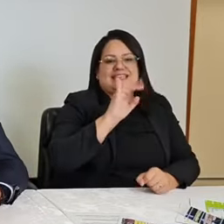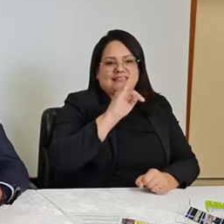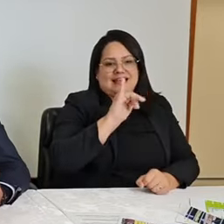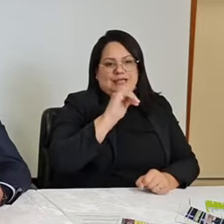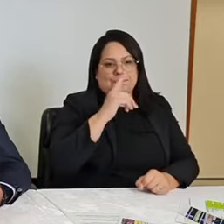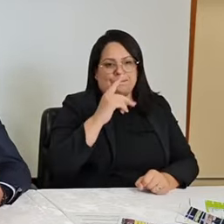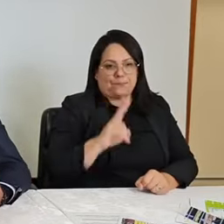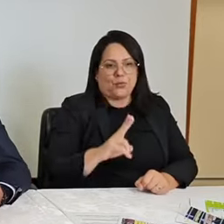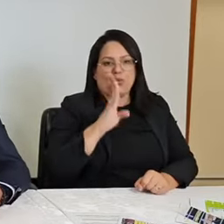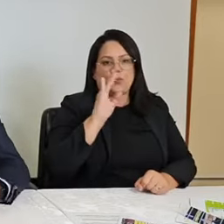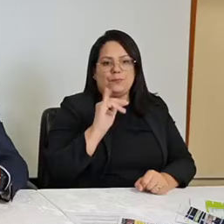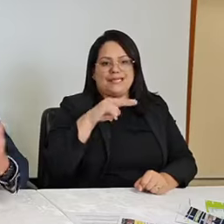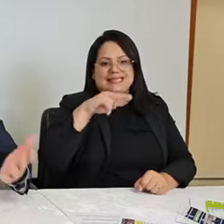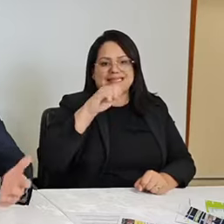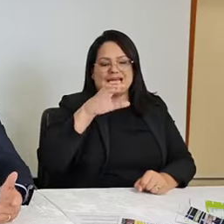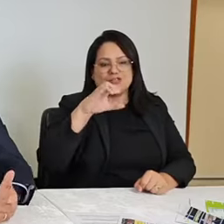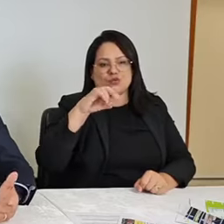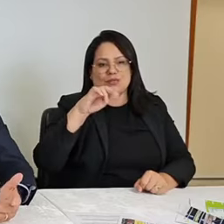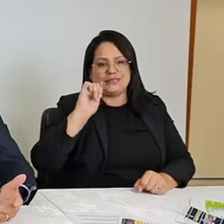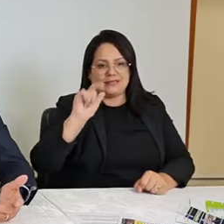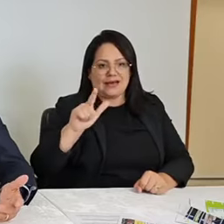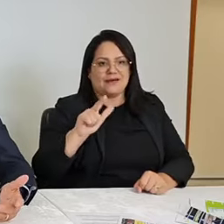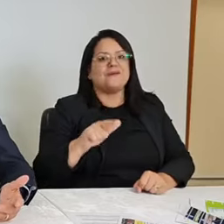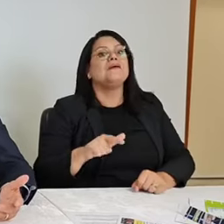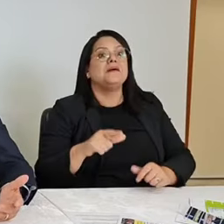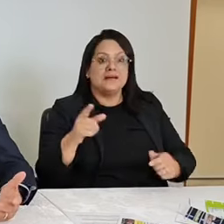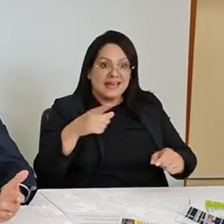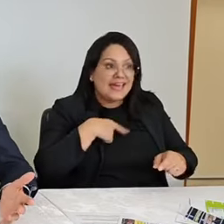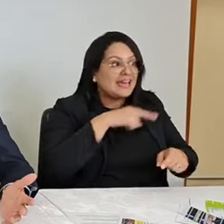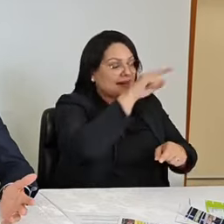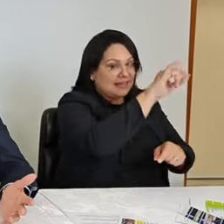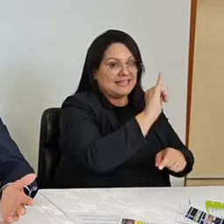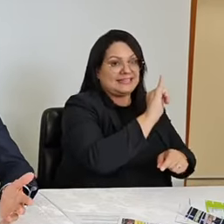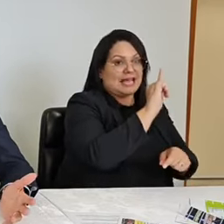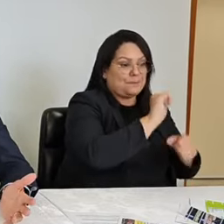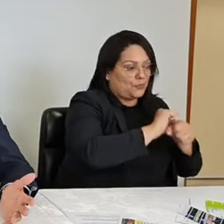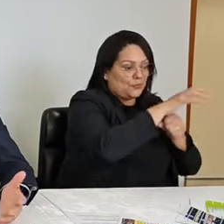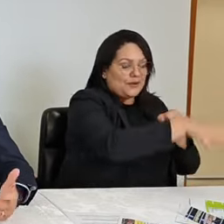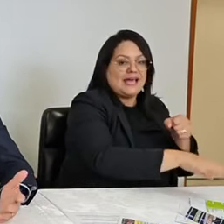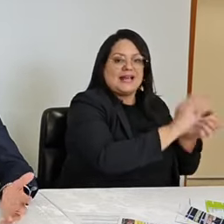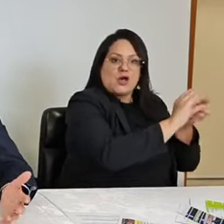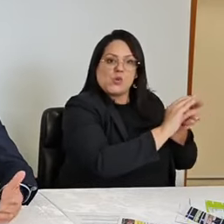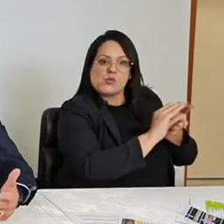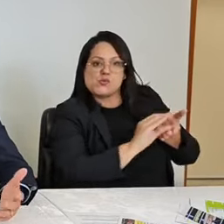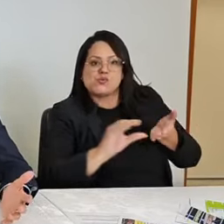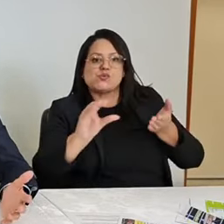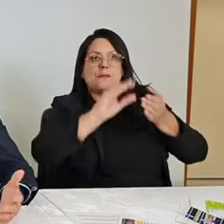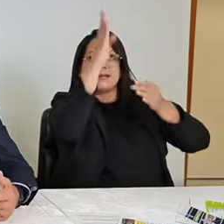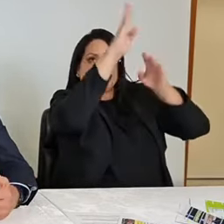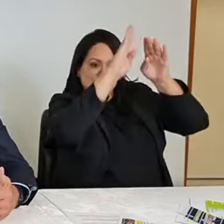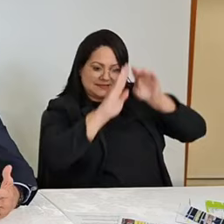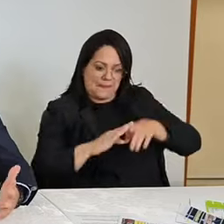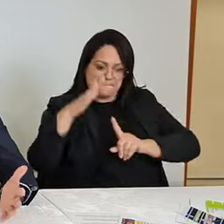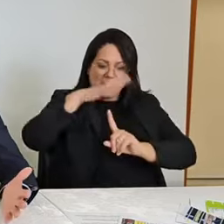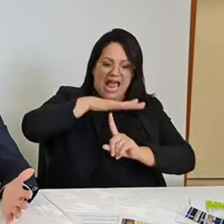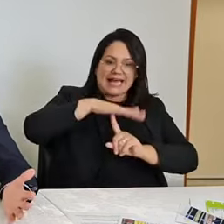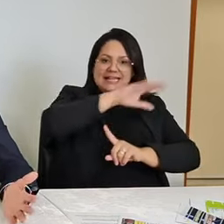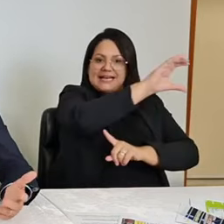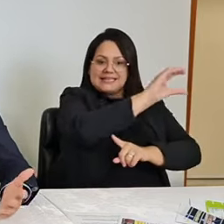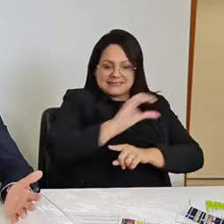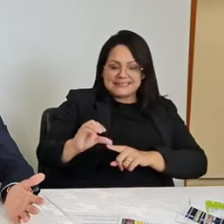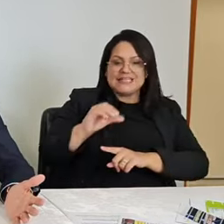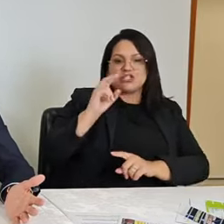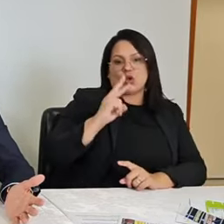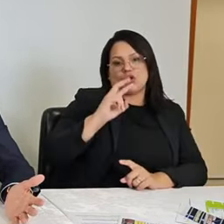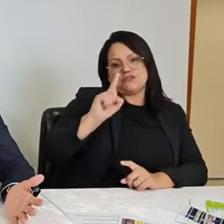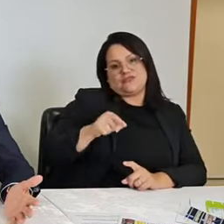ano retrasado, ela investiu no noroeste de São Paulo, no noroeste do Paraná, em aproximadamente 40 cidades, 2 bilhões